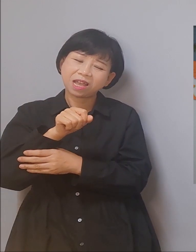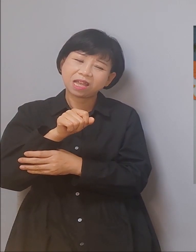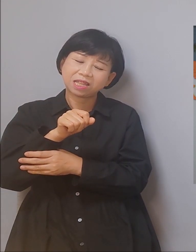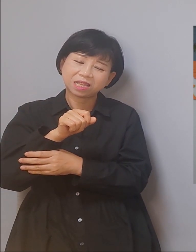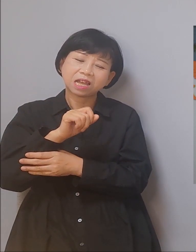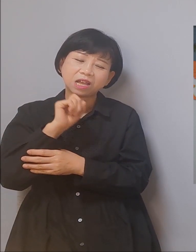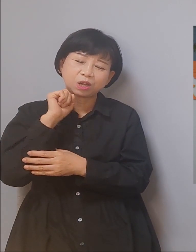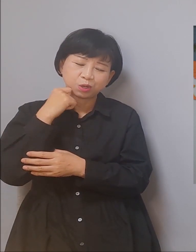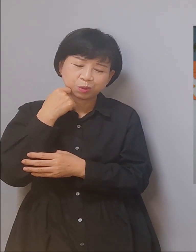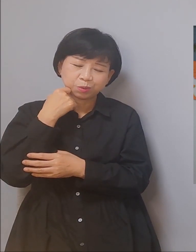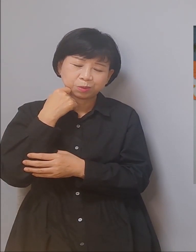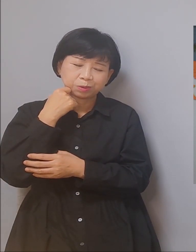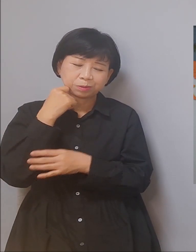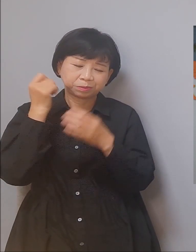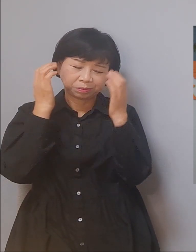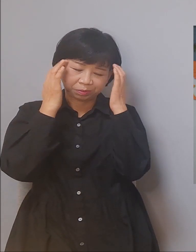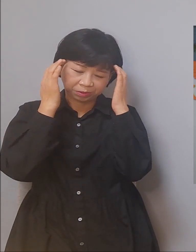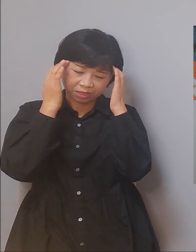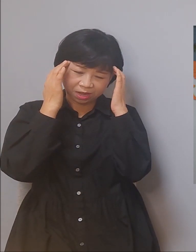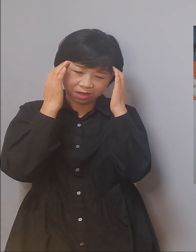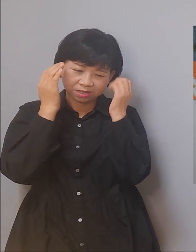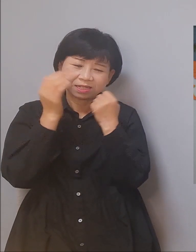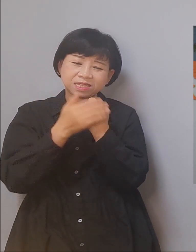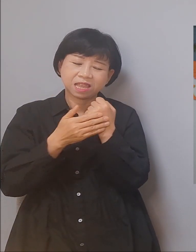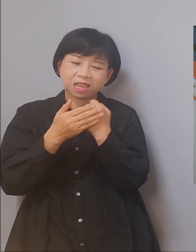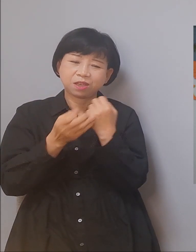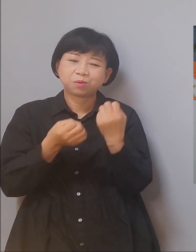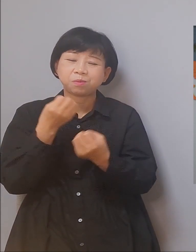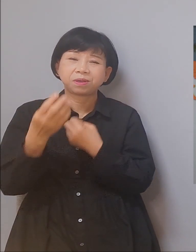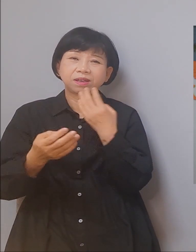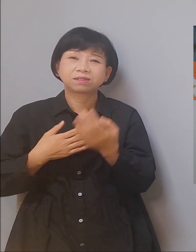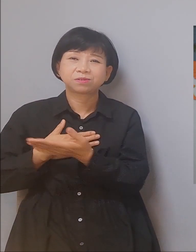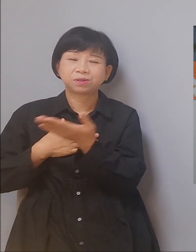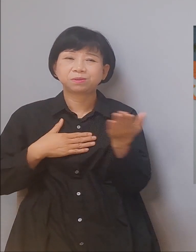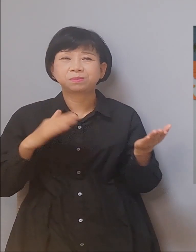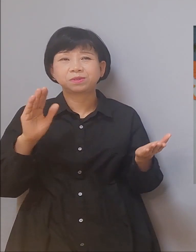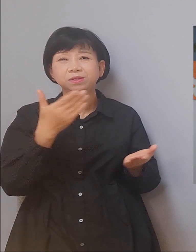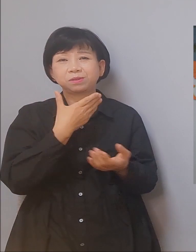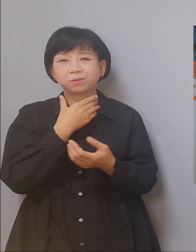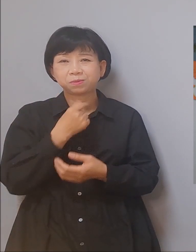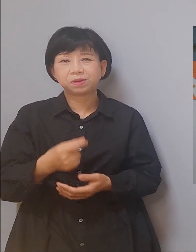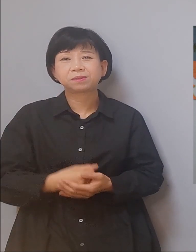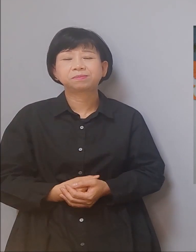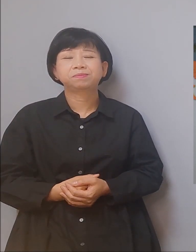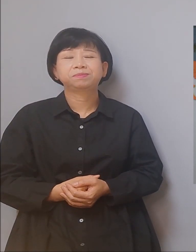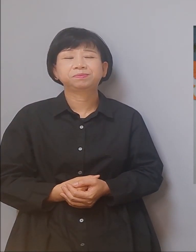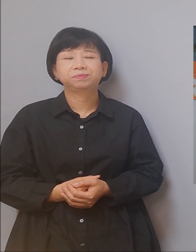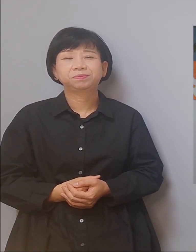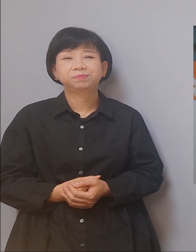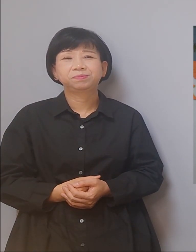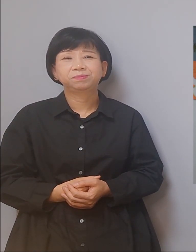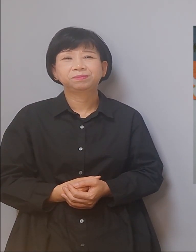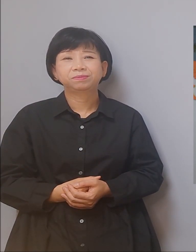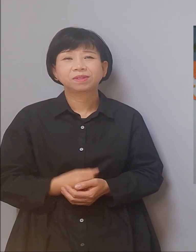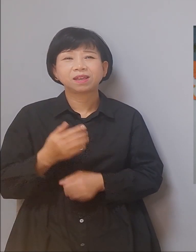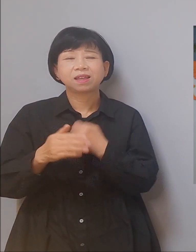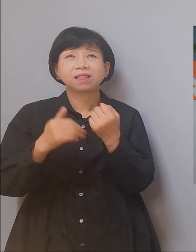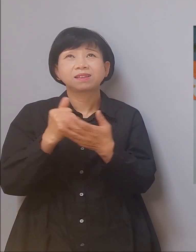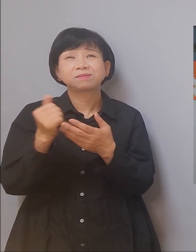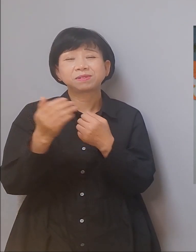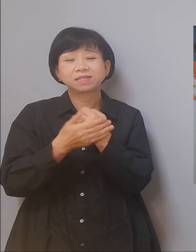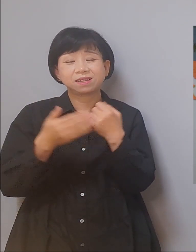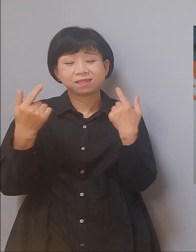시련이면 은혜로다 고백할 수 있는 저와 여러분이 되기를 소망합니다. 이것을 깨닫게 되면 하나님의 은혜가